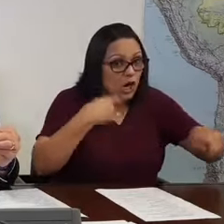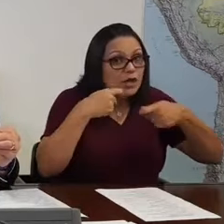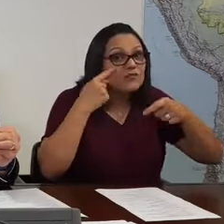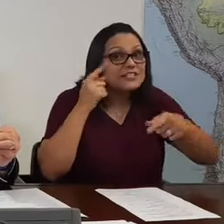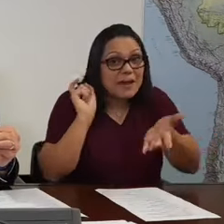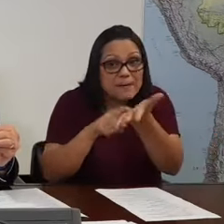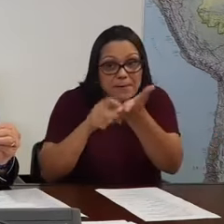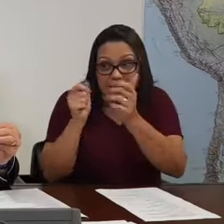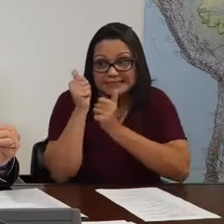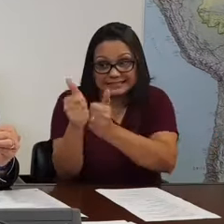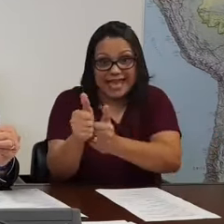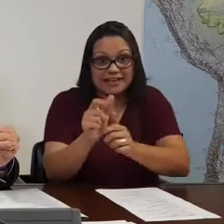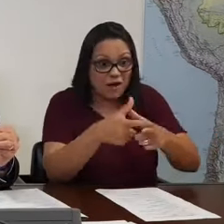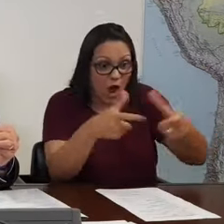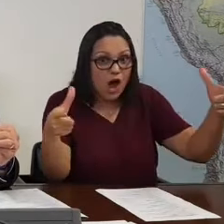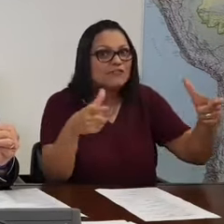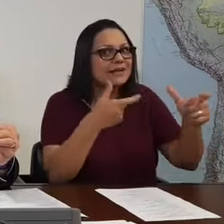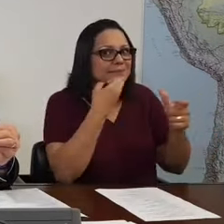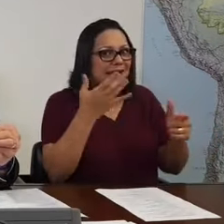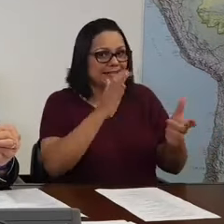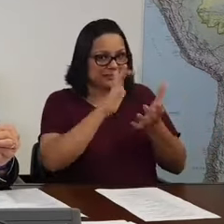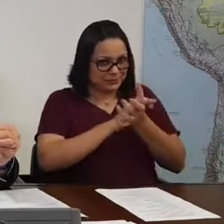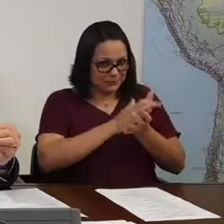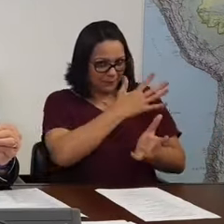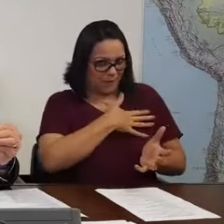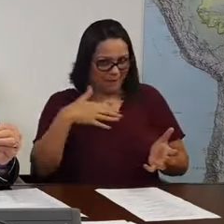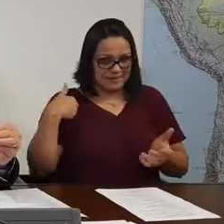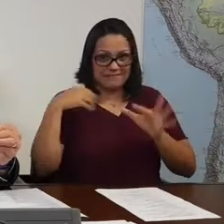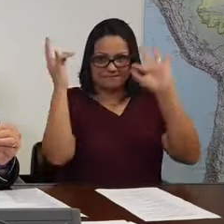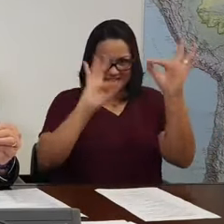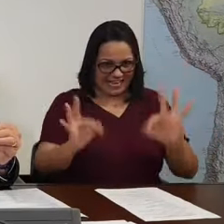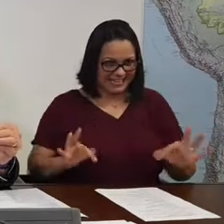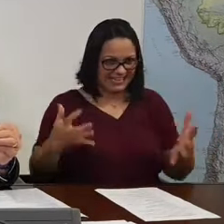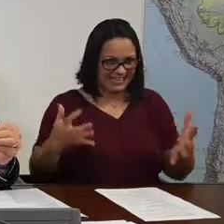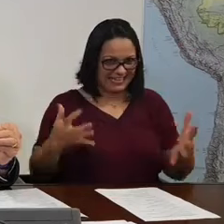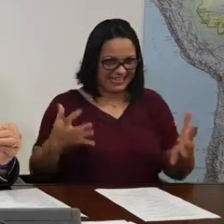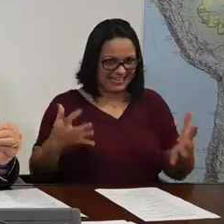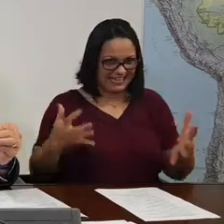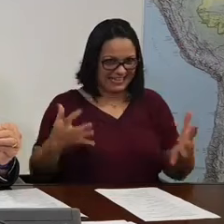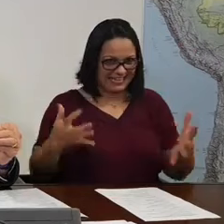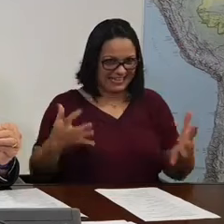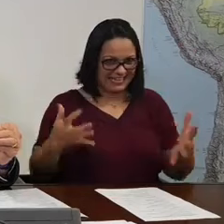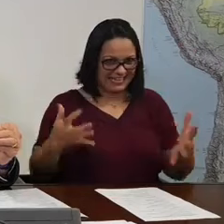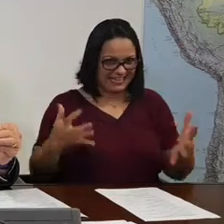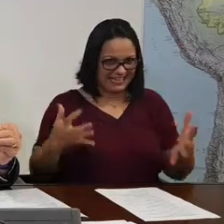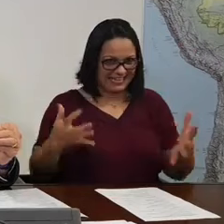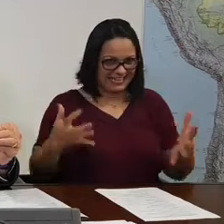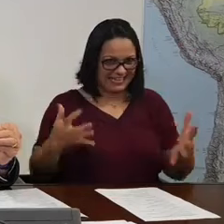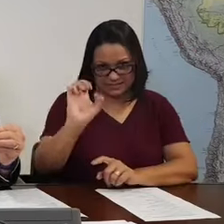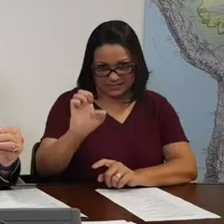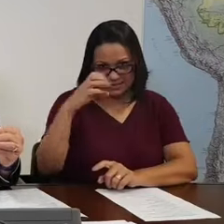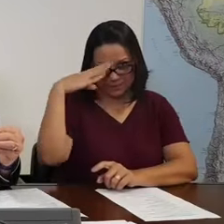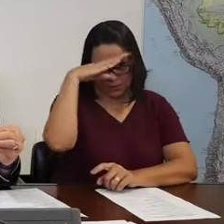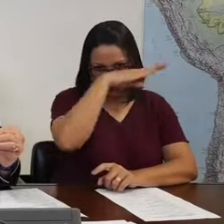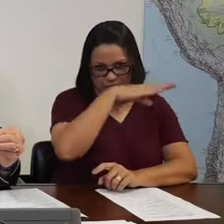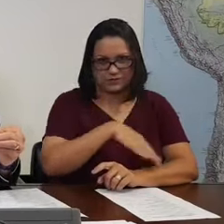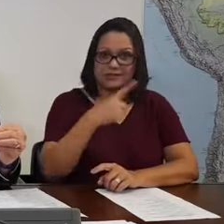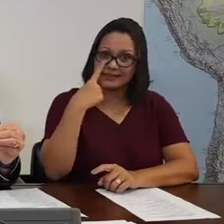pessoas aumentaram aqui no Instagram da senhora Michele. É, Michele com 2L Bolsonaro. É, quem